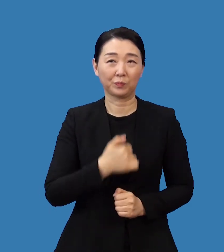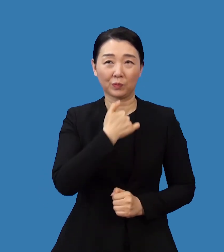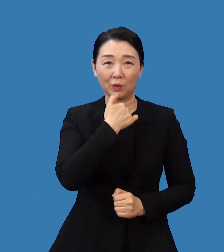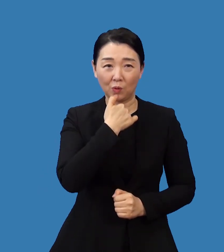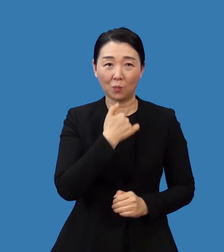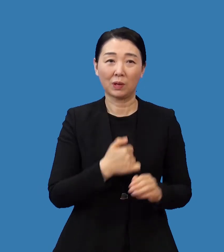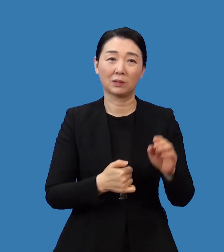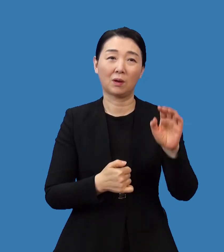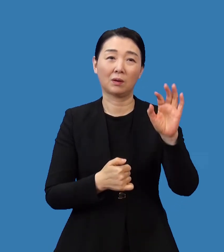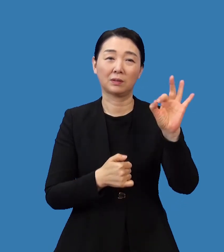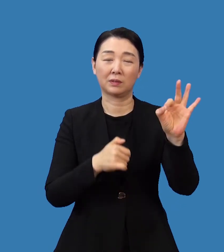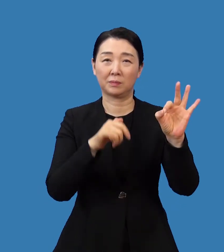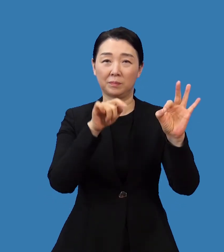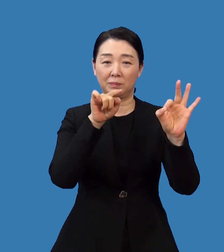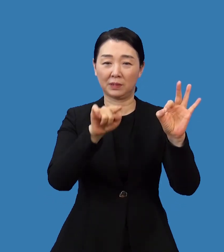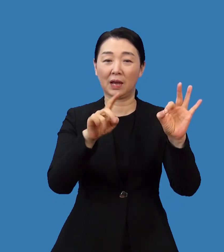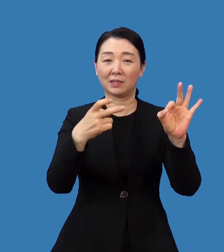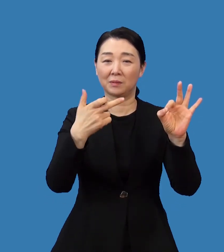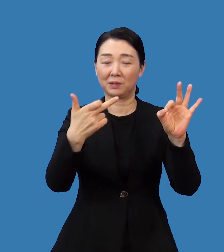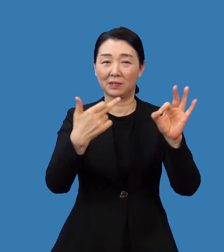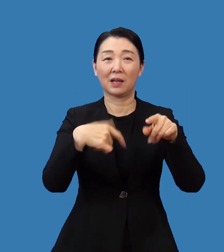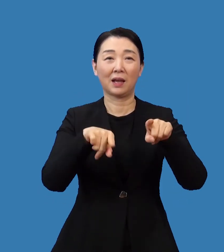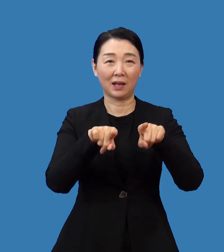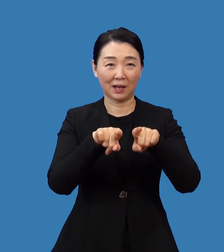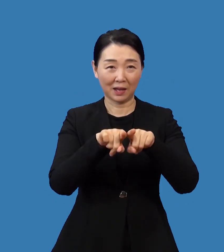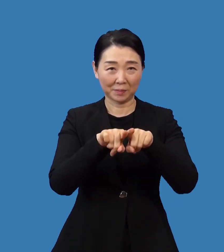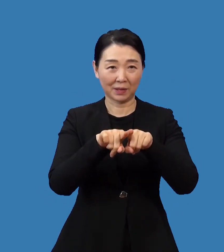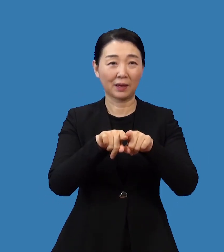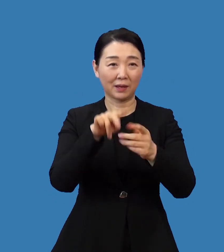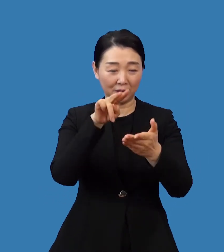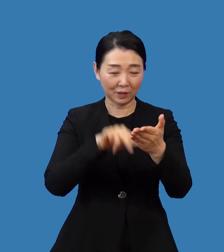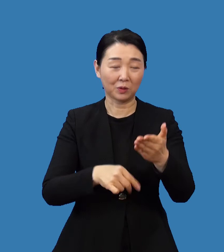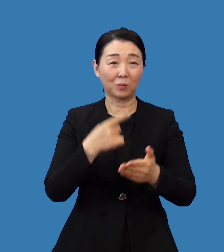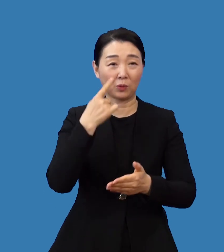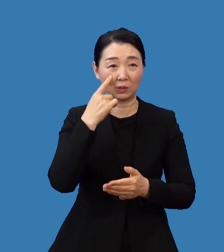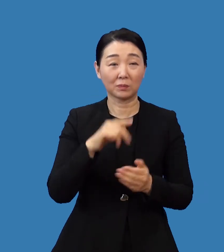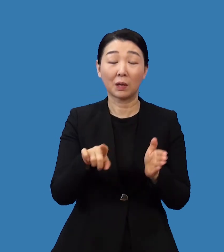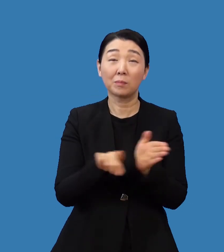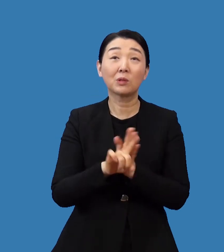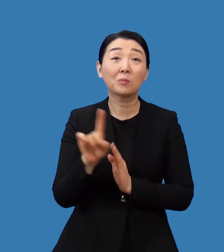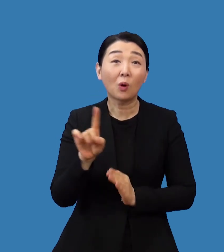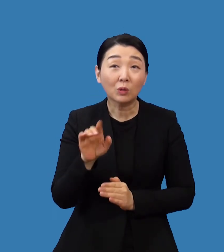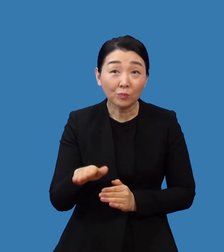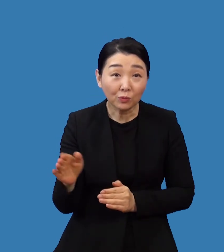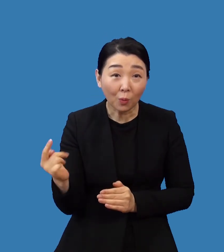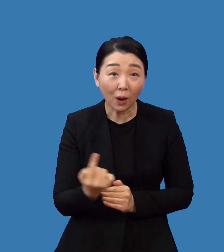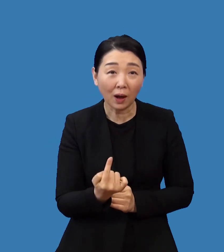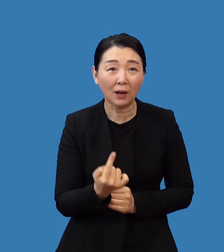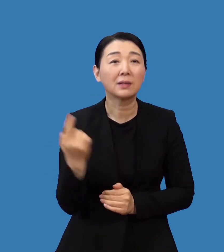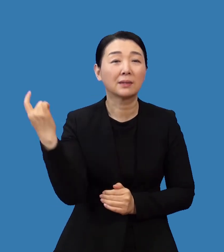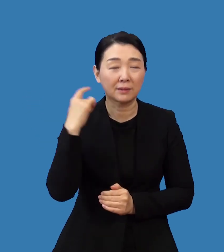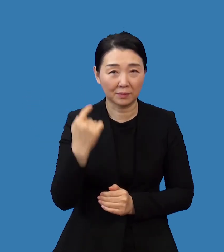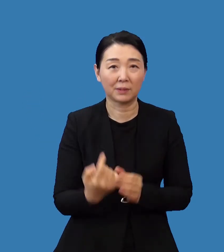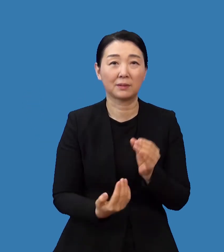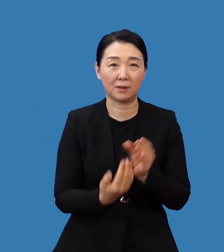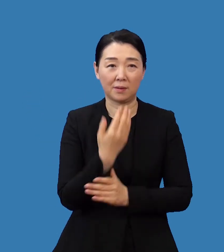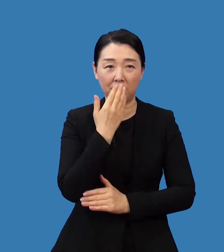10장 17절의 말씀을 함께 기억하고 싶습니다. 믿음은 어디에서 나고요? 들음에서